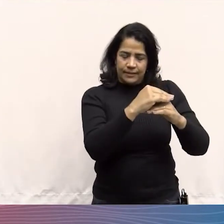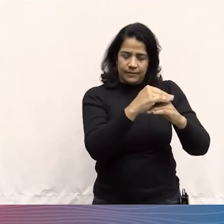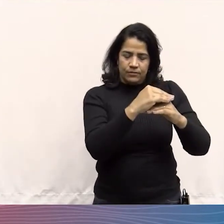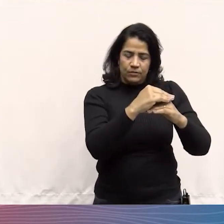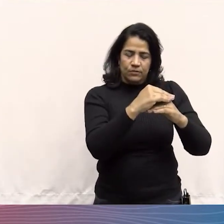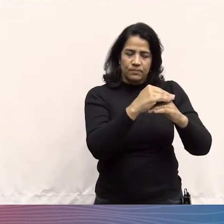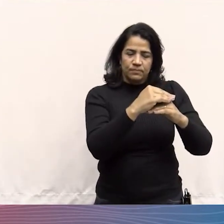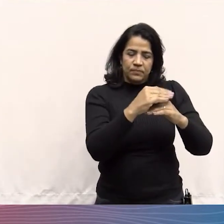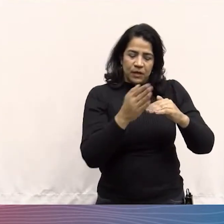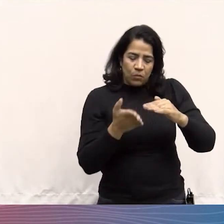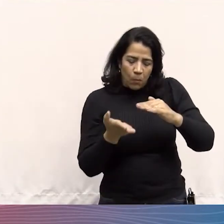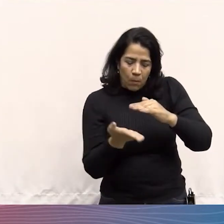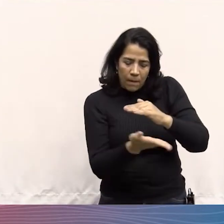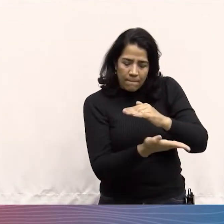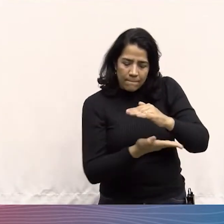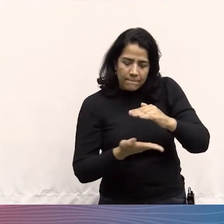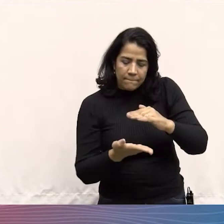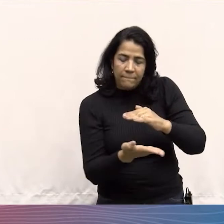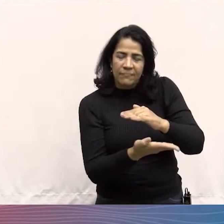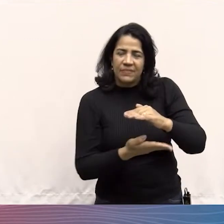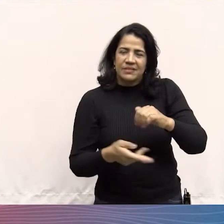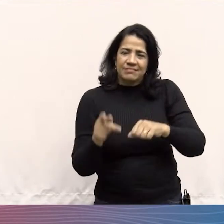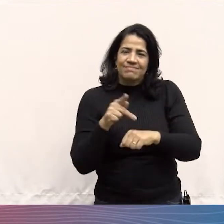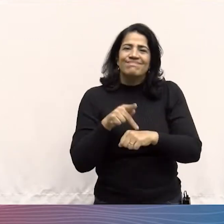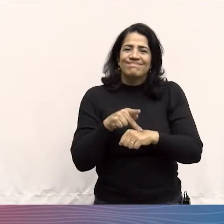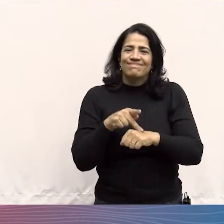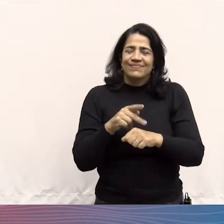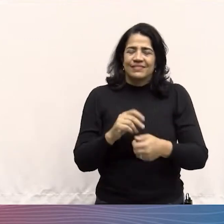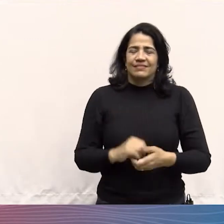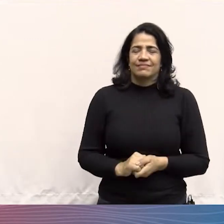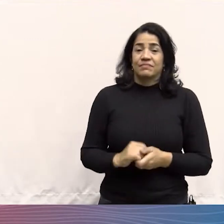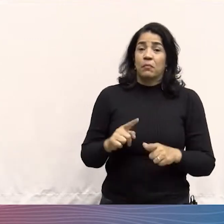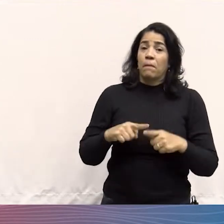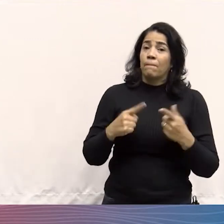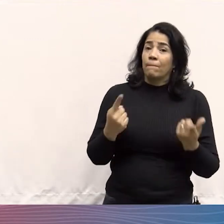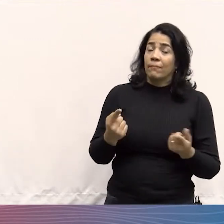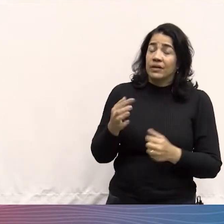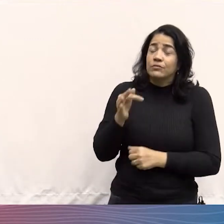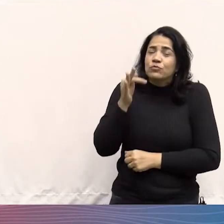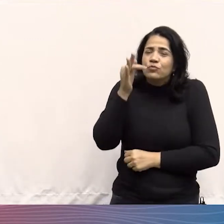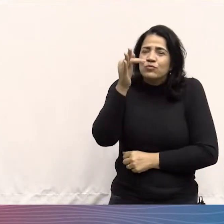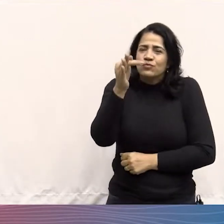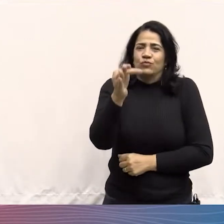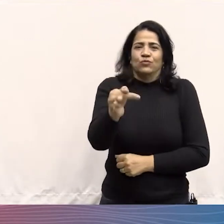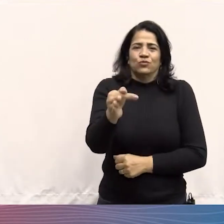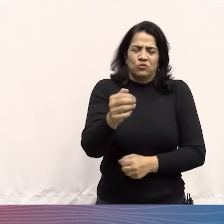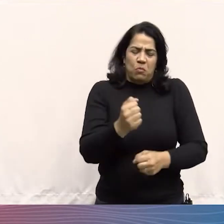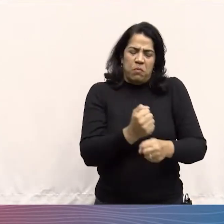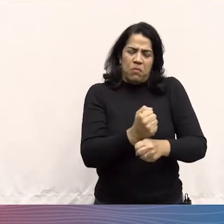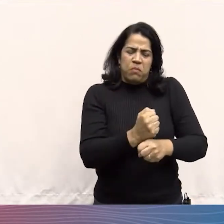edificados, mas um dia essa edificação vai ficar pronta. Você não